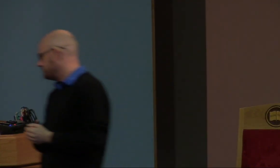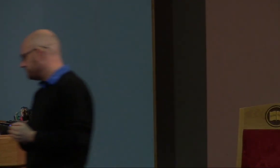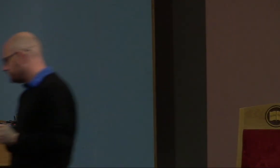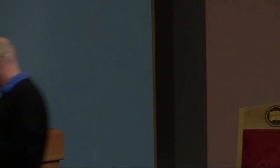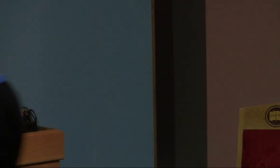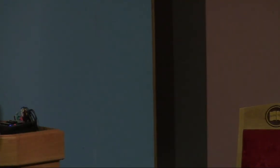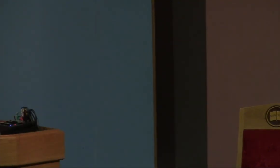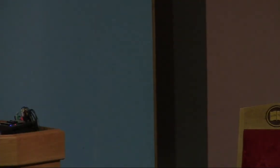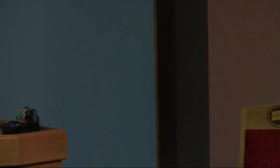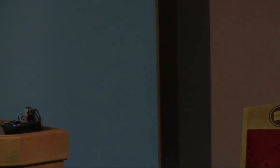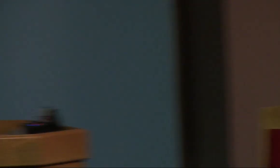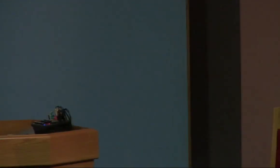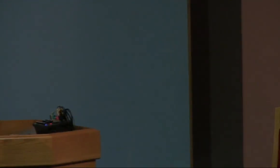wys.